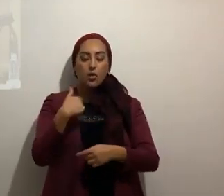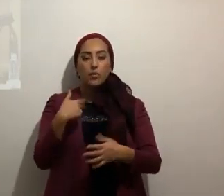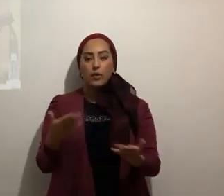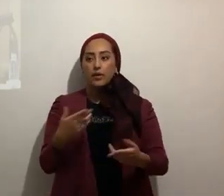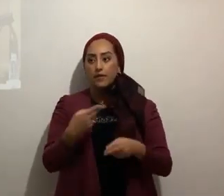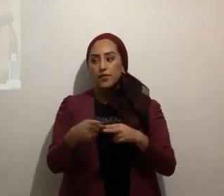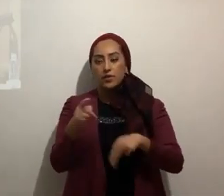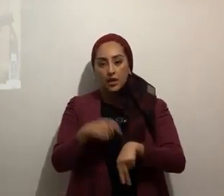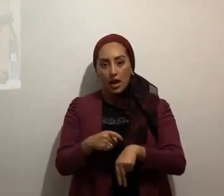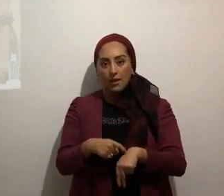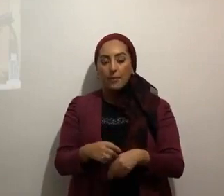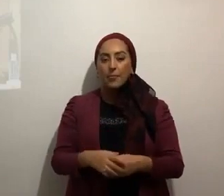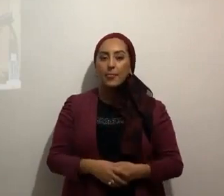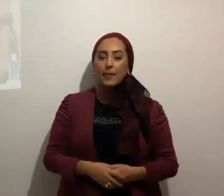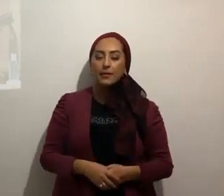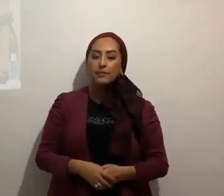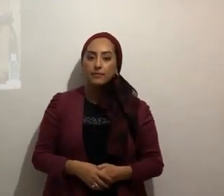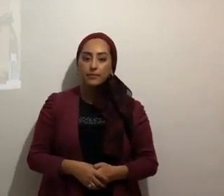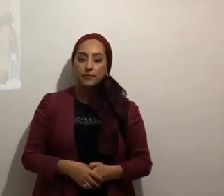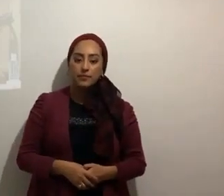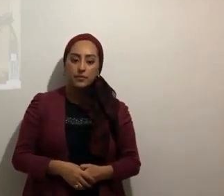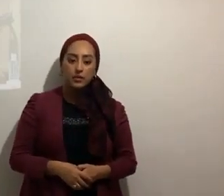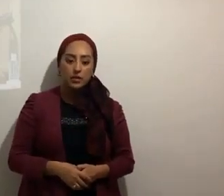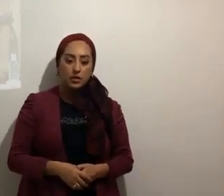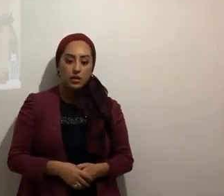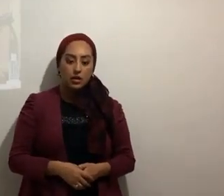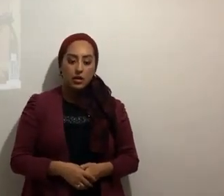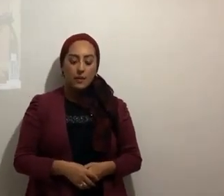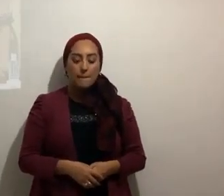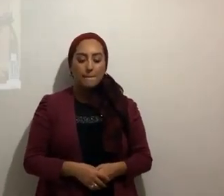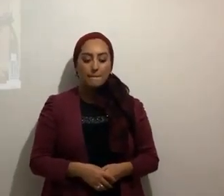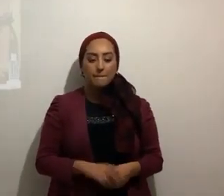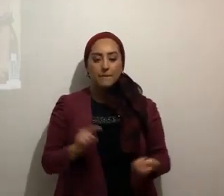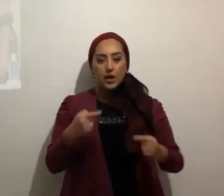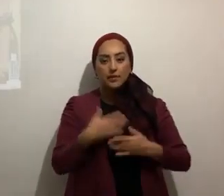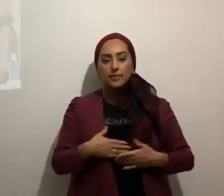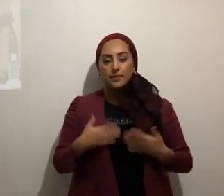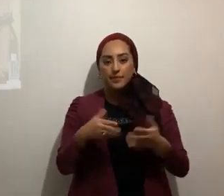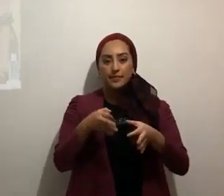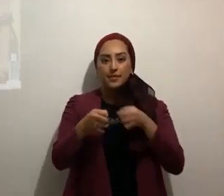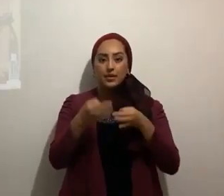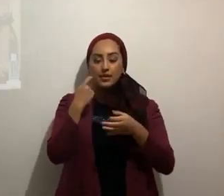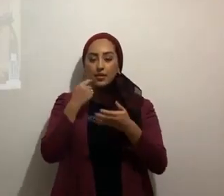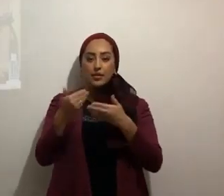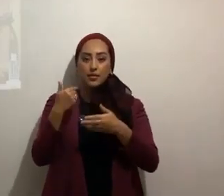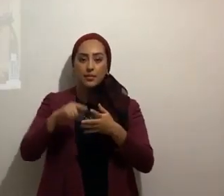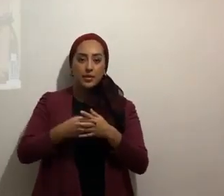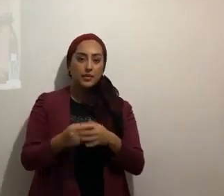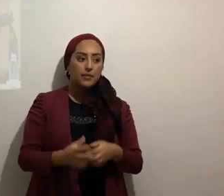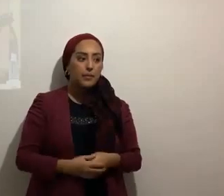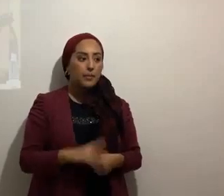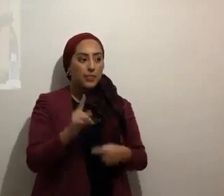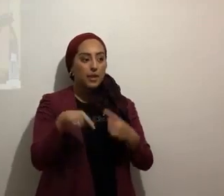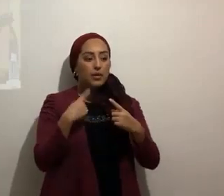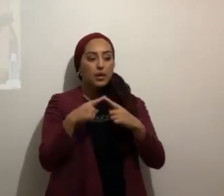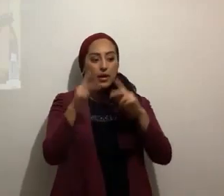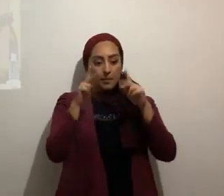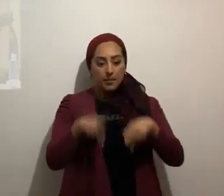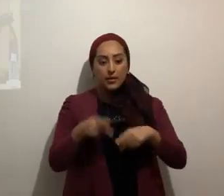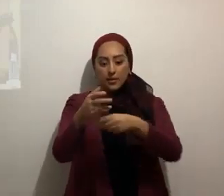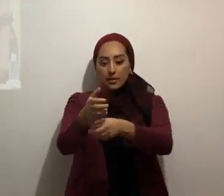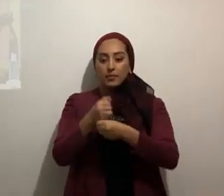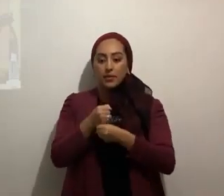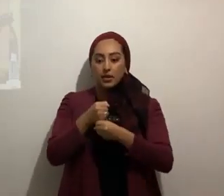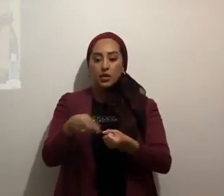pasajeros, aunque seamos llevados vivos. El dolor y el placer, de lo que ya expliqué en el principio. Entonces, cuando una persona recibe el